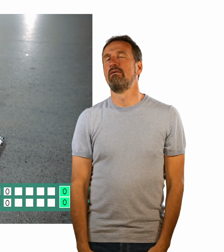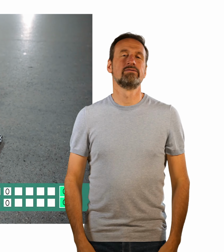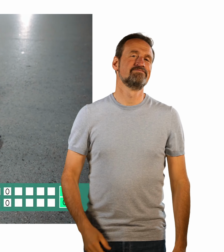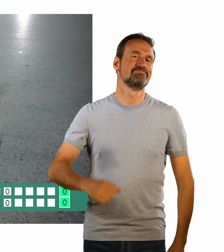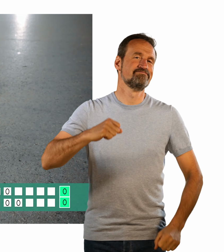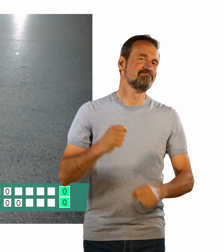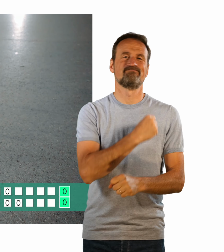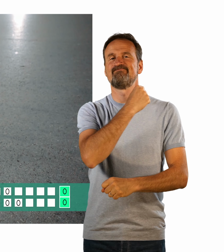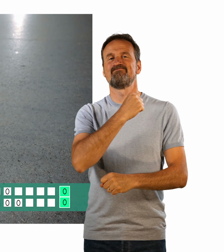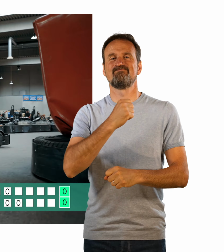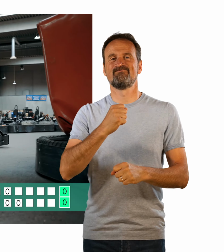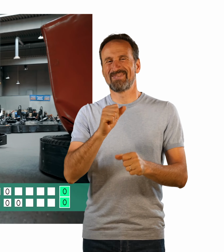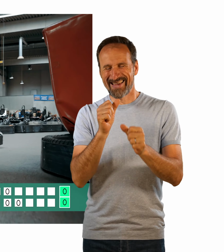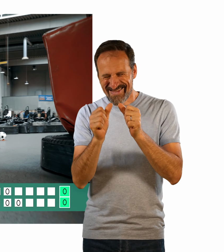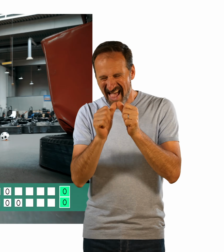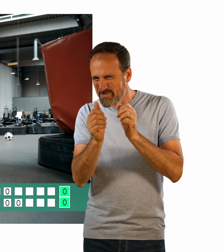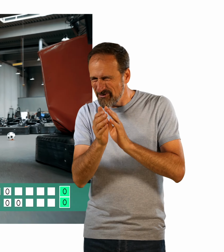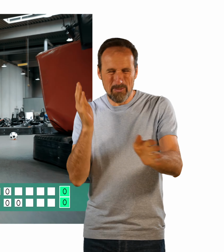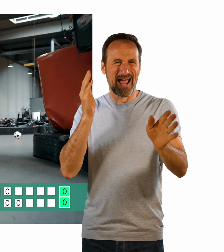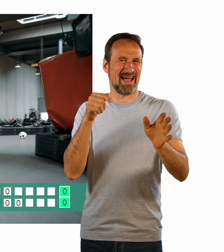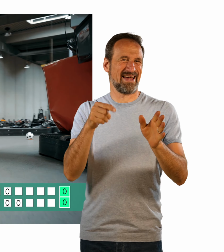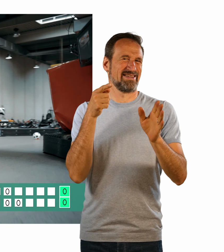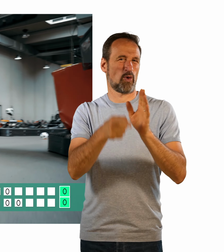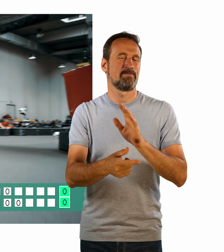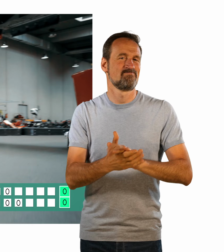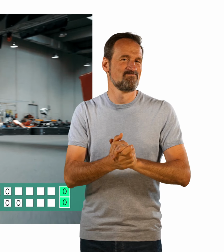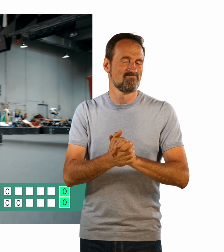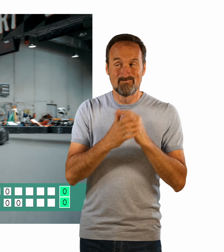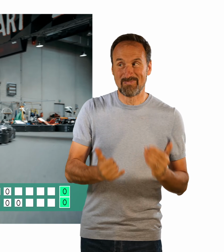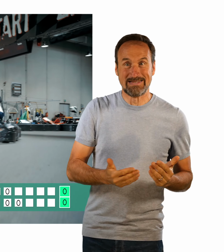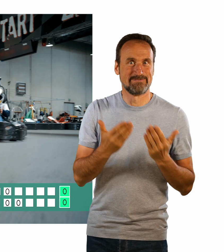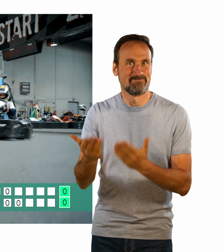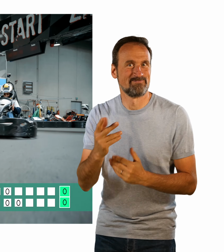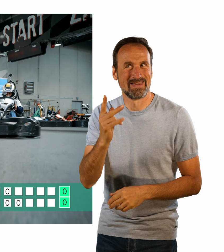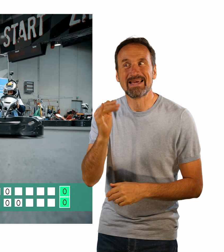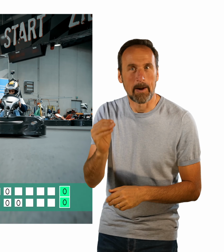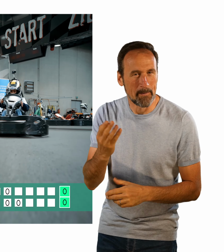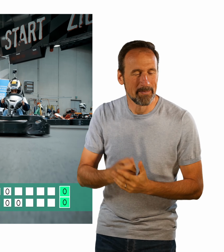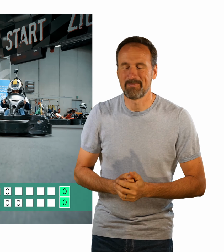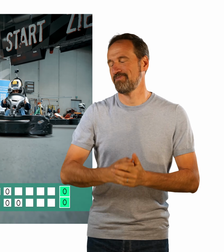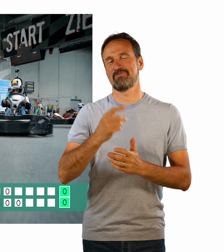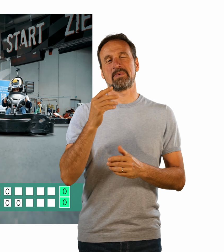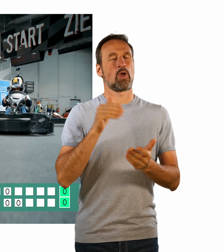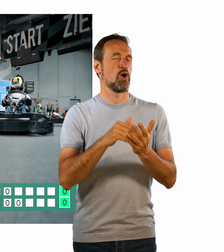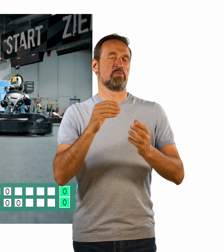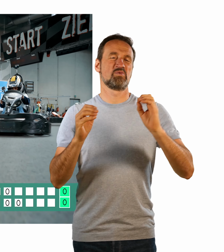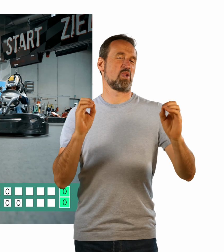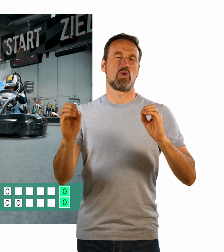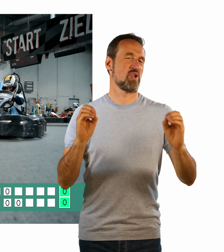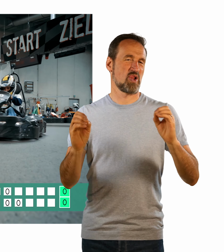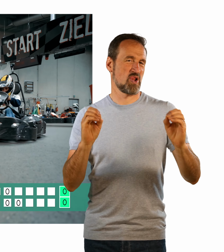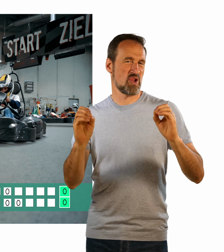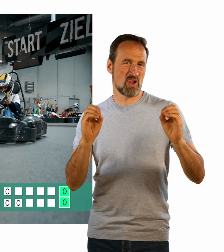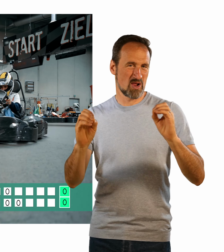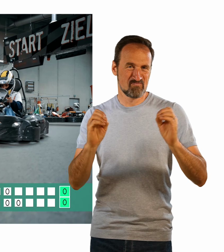ganz knapp vorbei am Tor. Jetzt ist Kim wieder an der Reihe. steht nach wie vor 0-0 hier in der Kartball